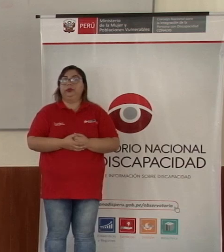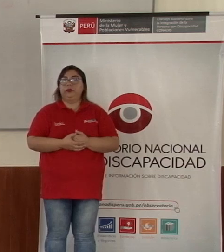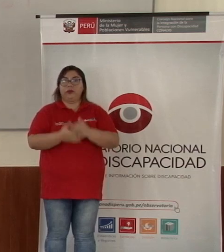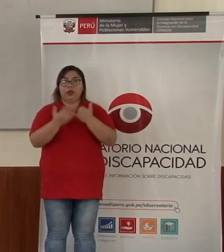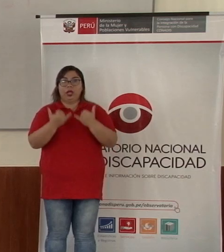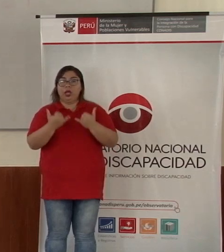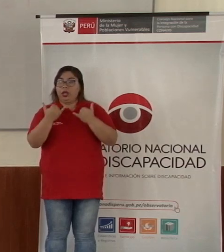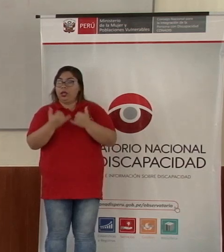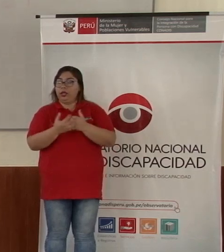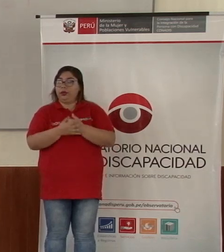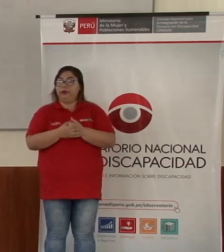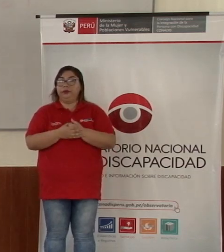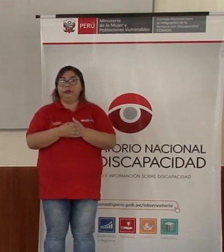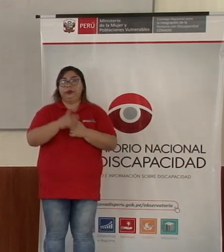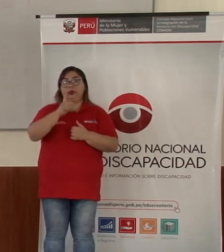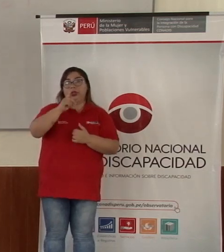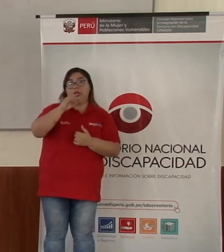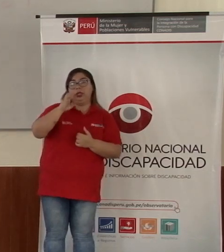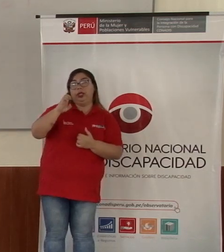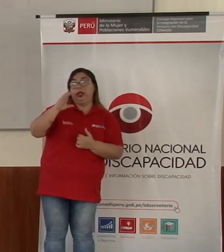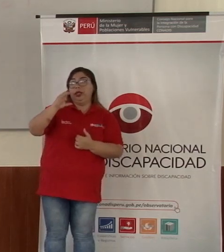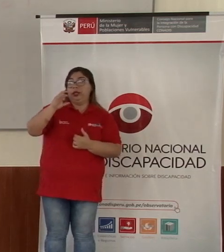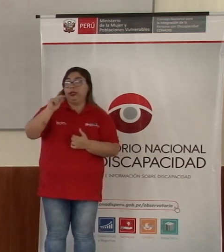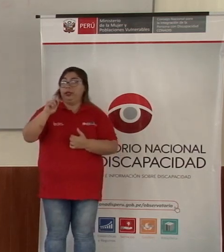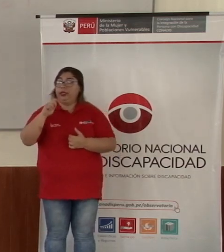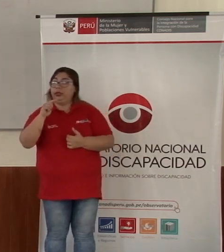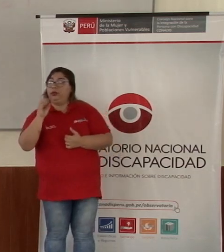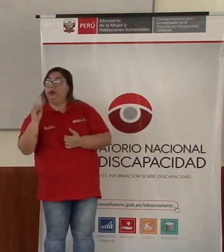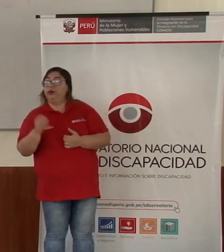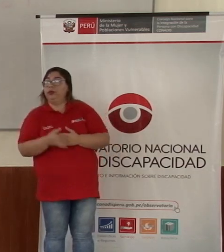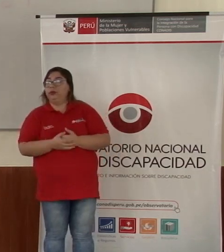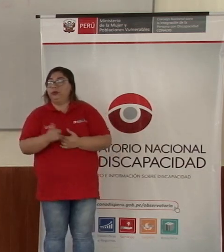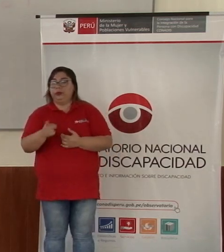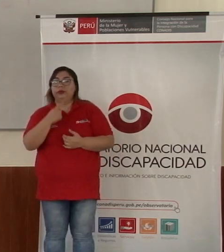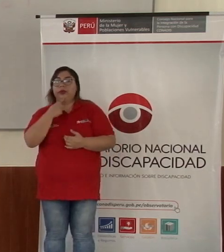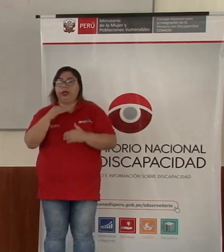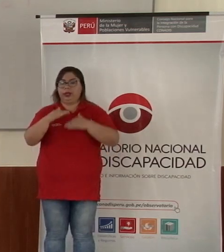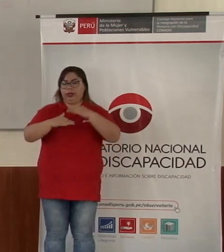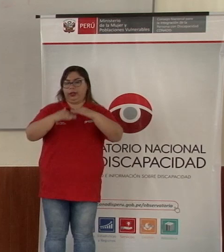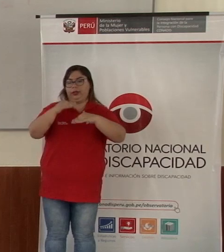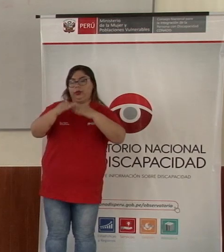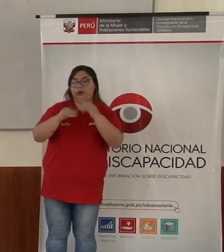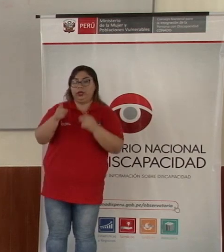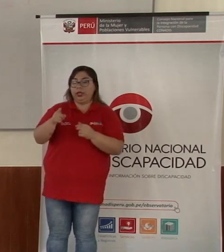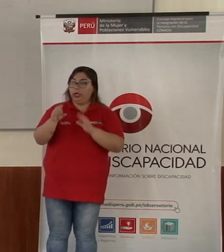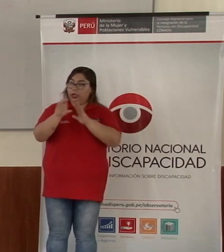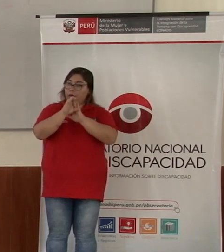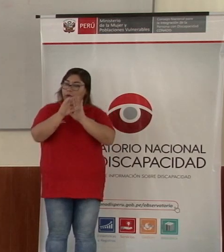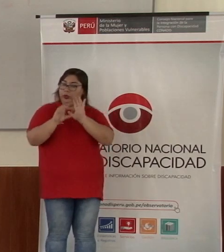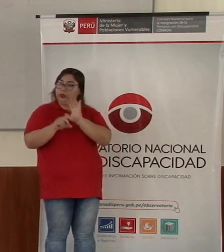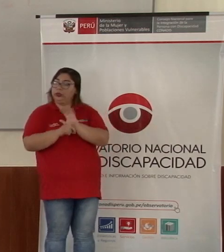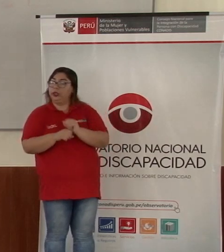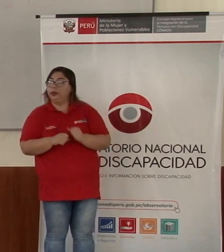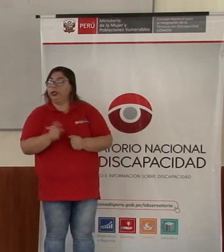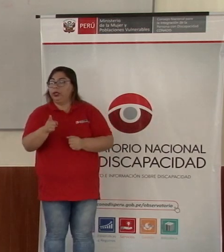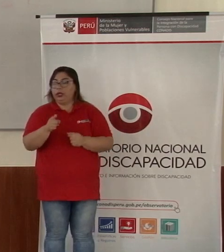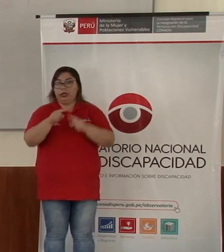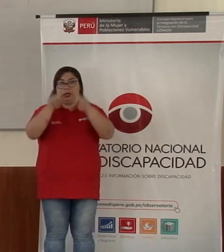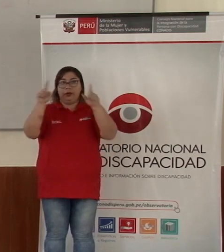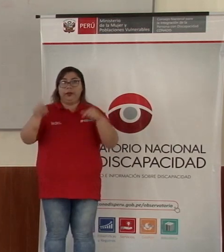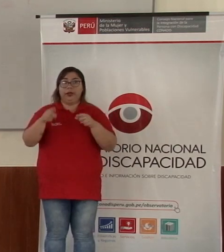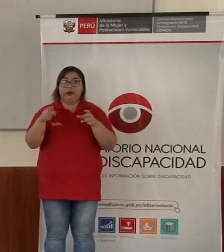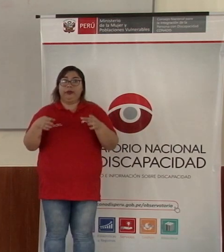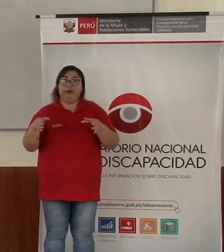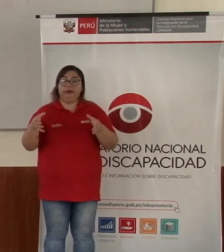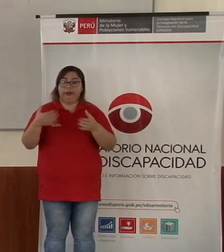El decreto legislativo 1384 lo que va a hacer es adecuar el Código Civil al marco